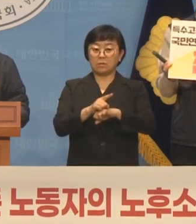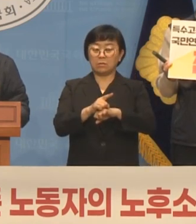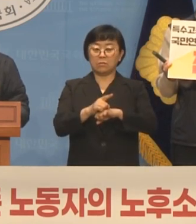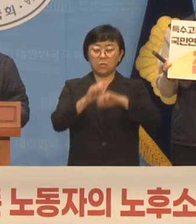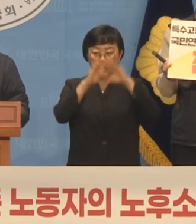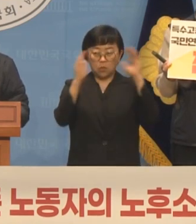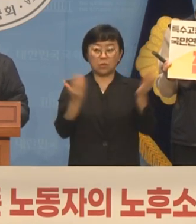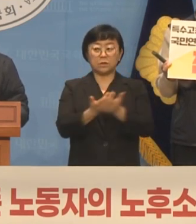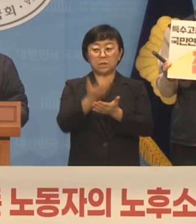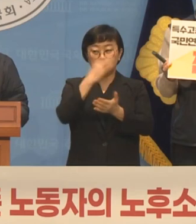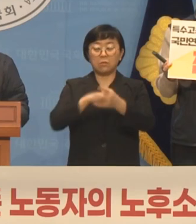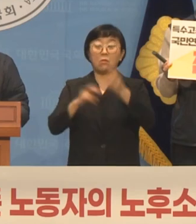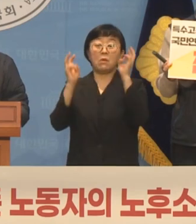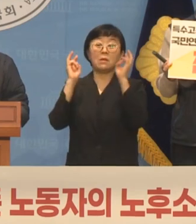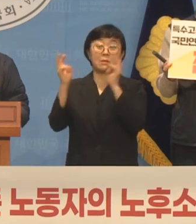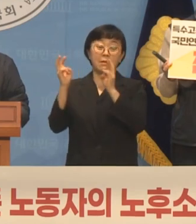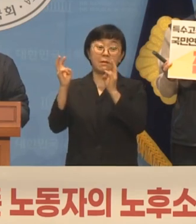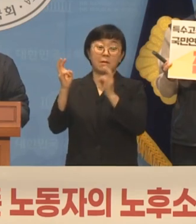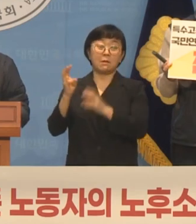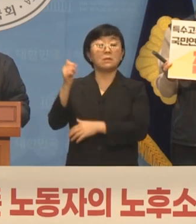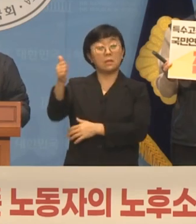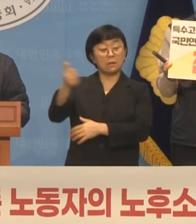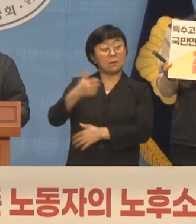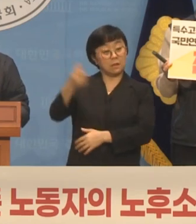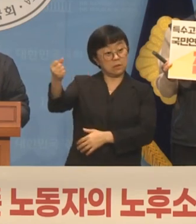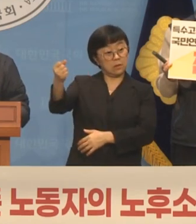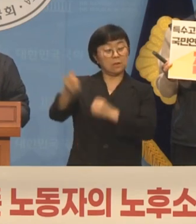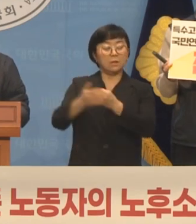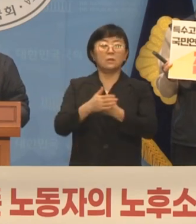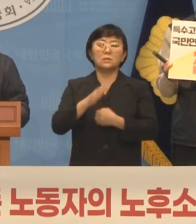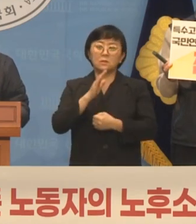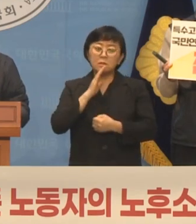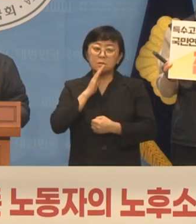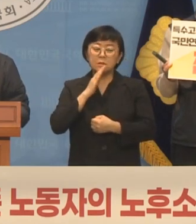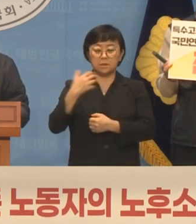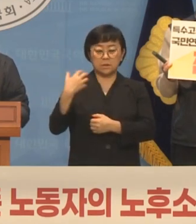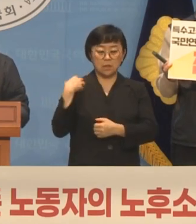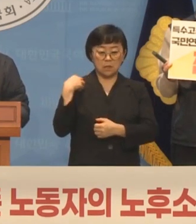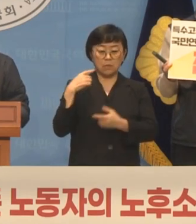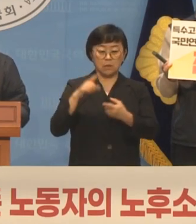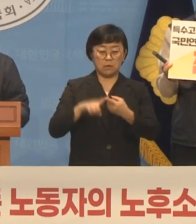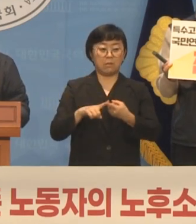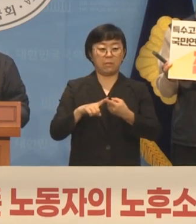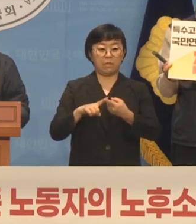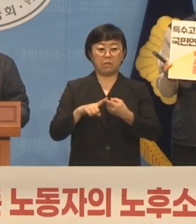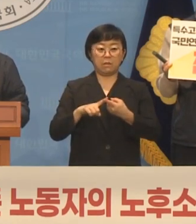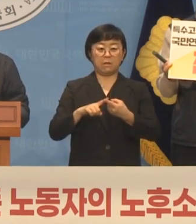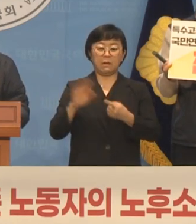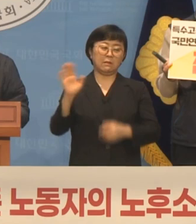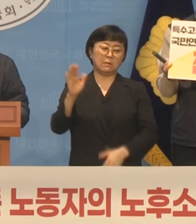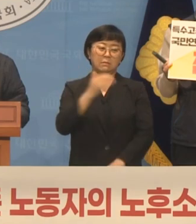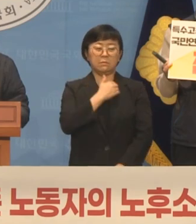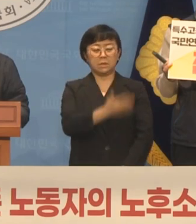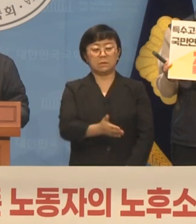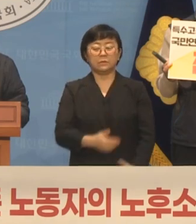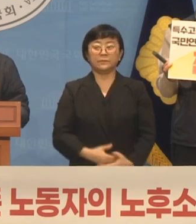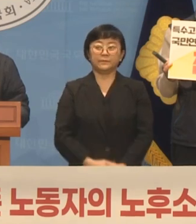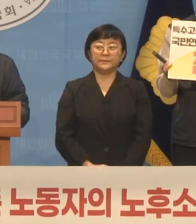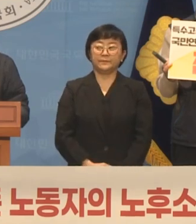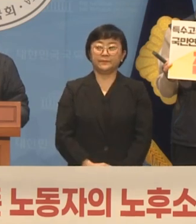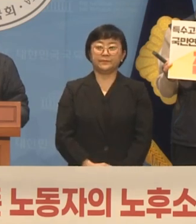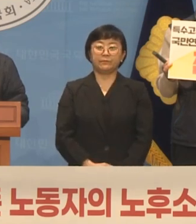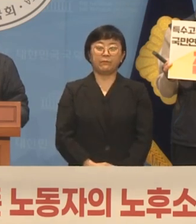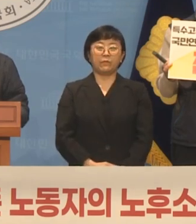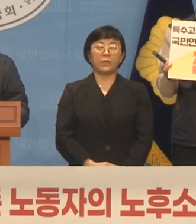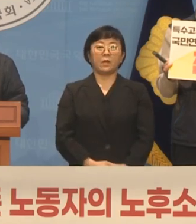이익은 사용자들이 가져가면서 정작 따라오는 책임과 의무는 방기하려 합니다.